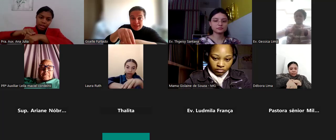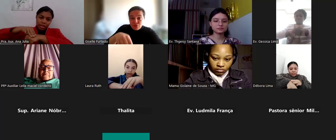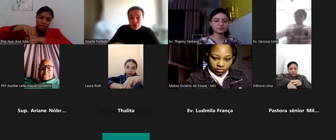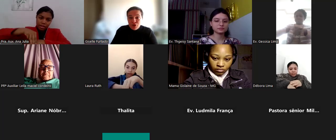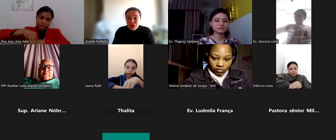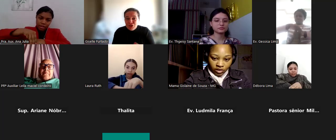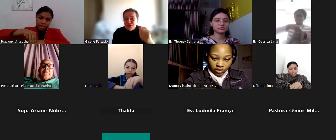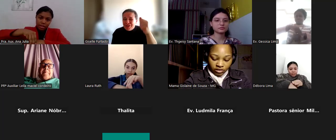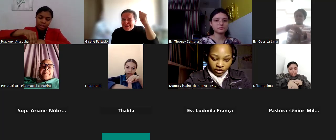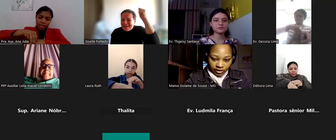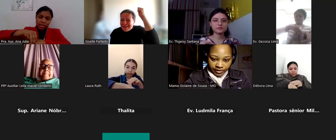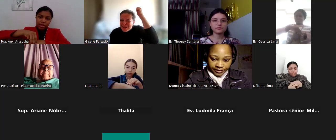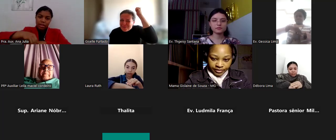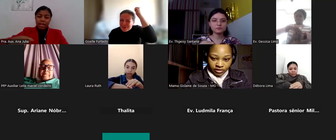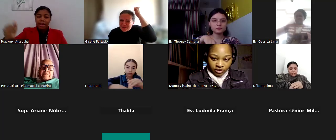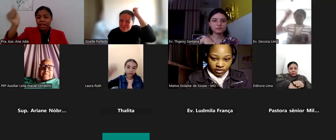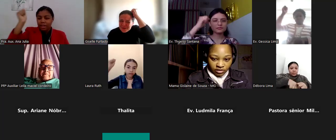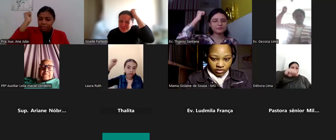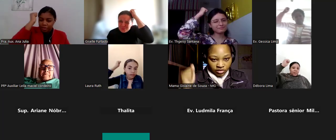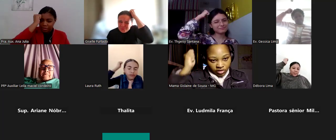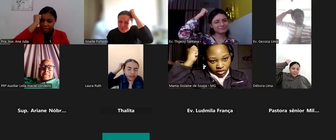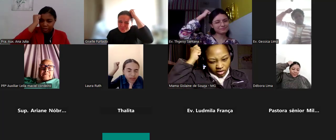Ministério de arrependimento,